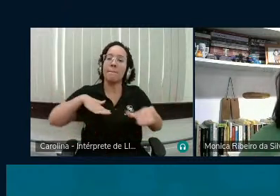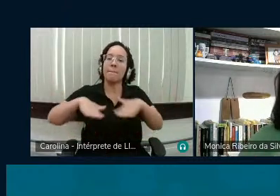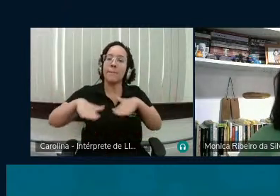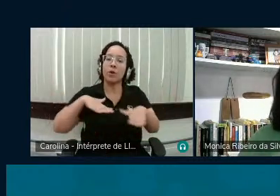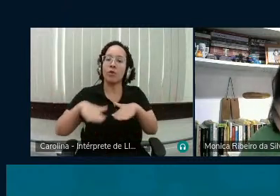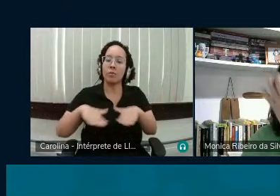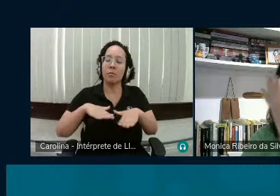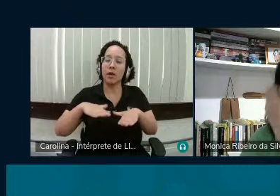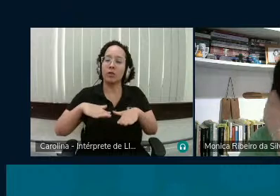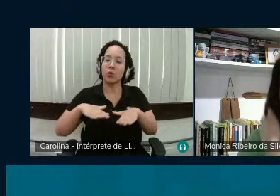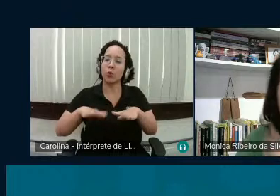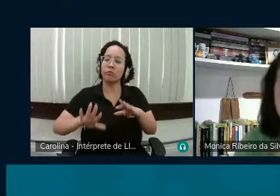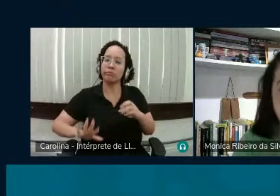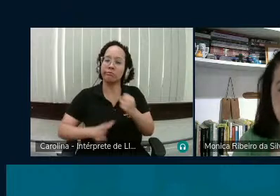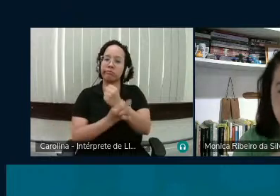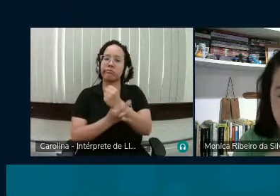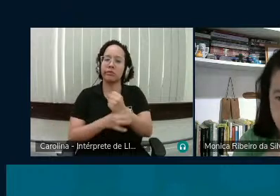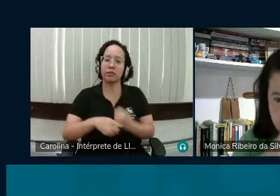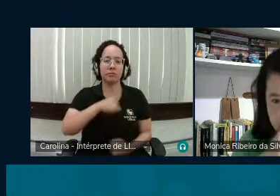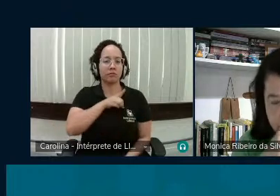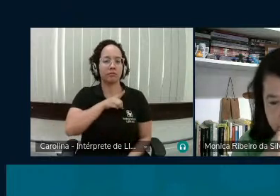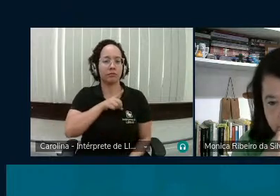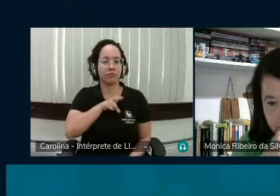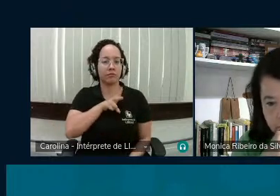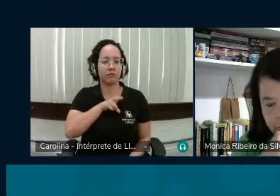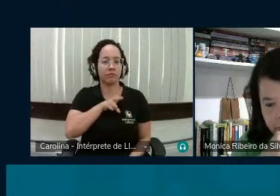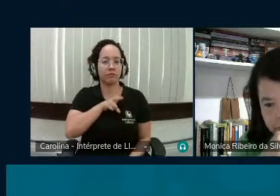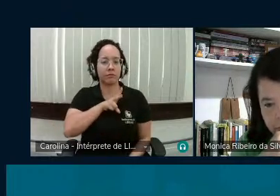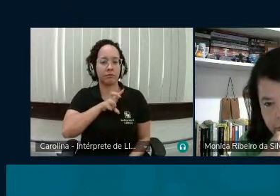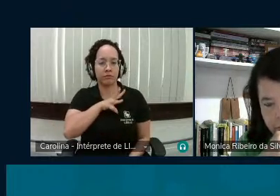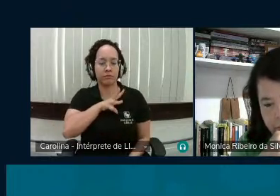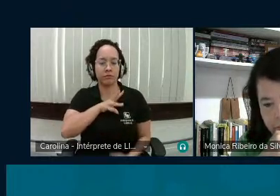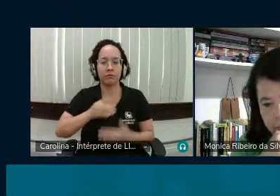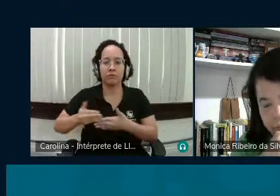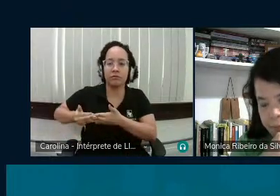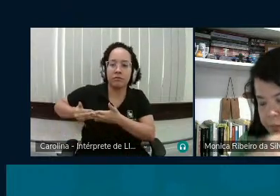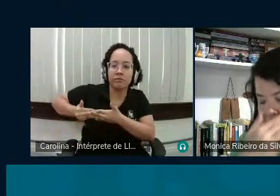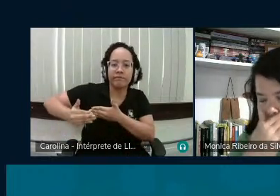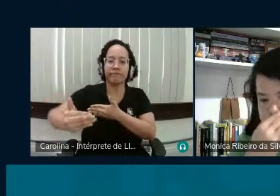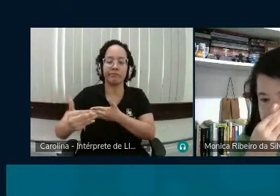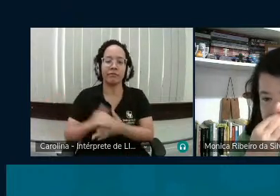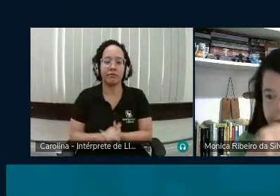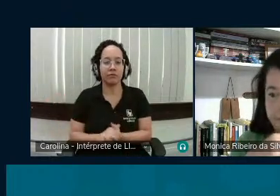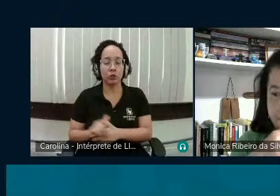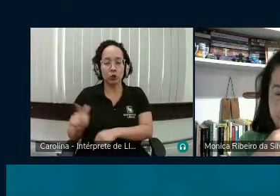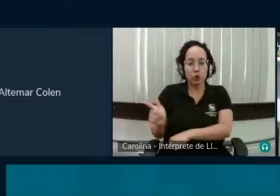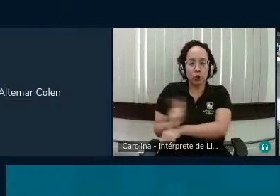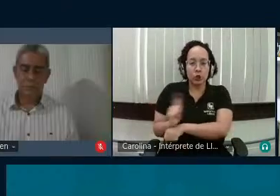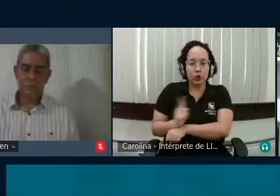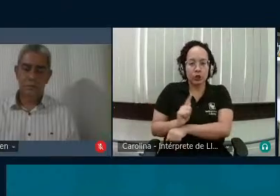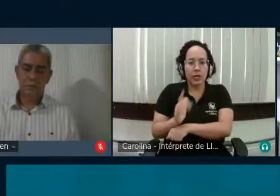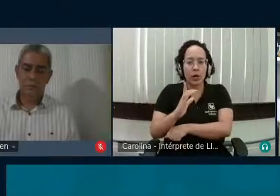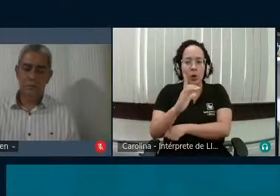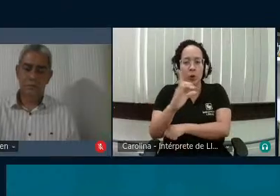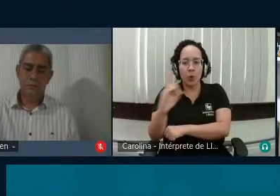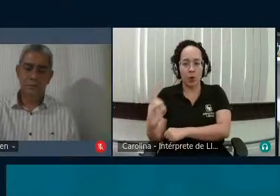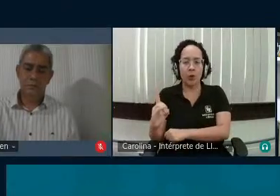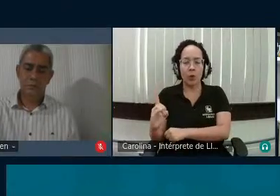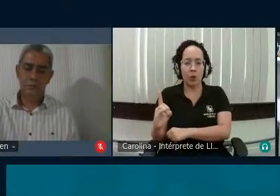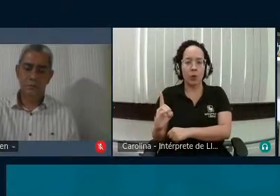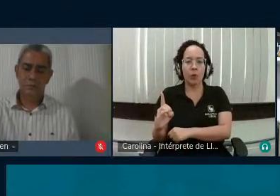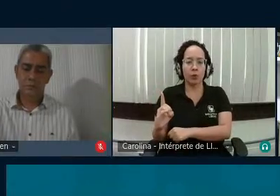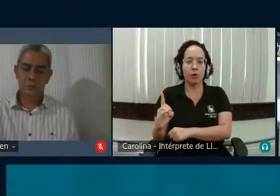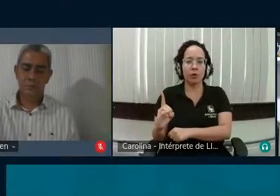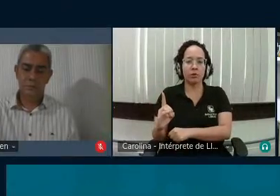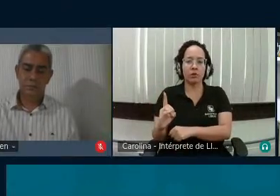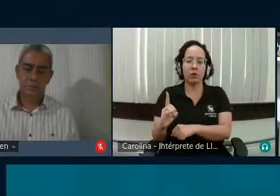do Ensino Médio, e assumiu, ao longo da sua trajetória, né, cargos de chefia e coordenações de programas do